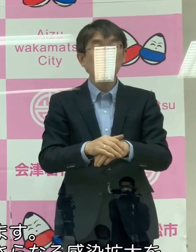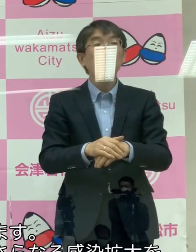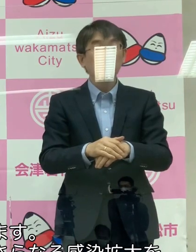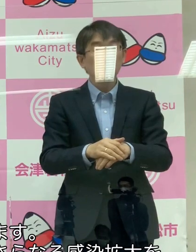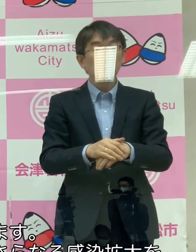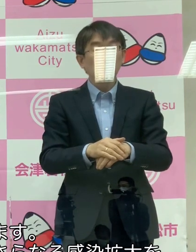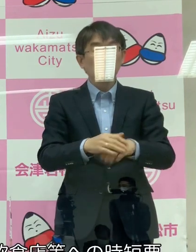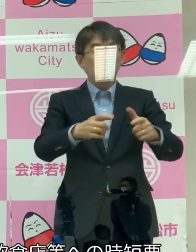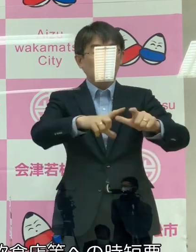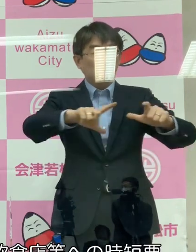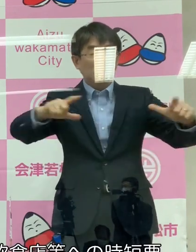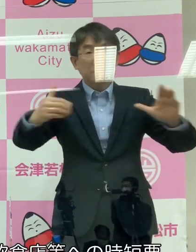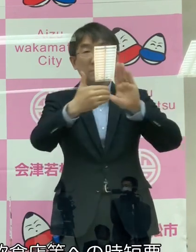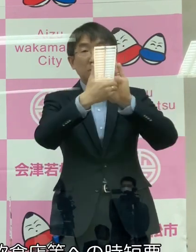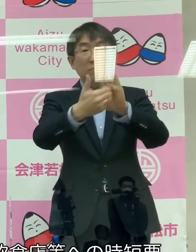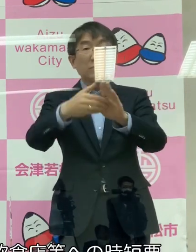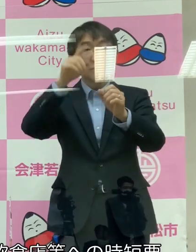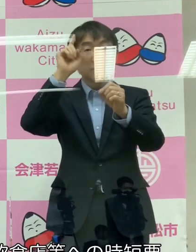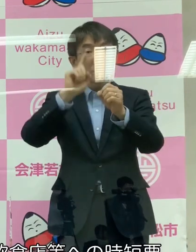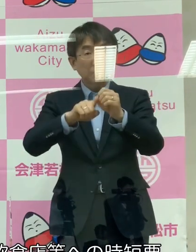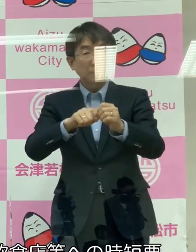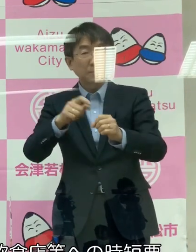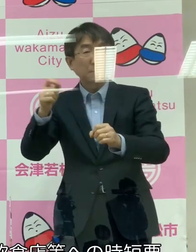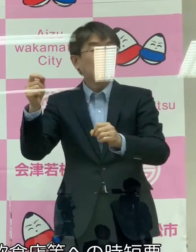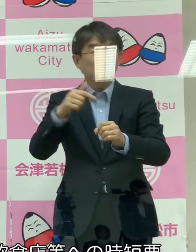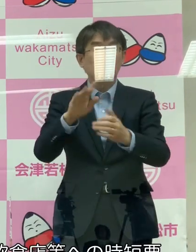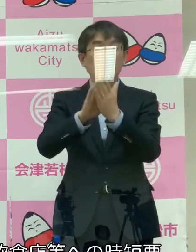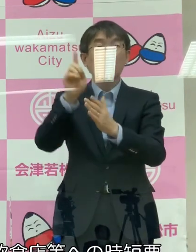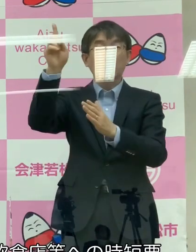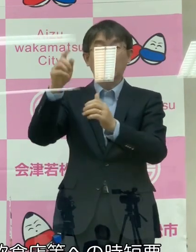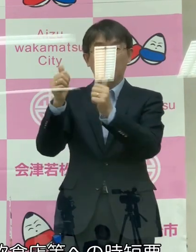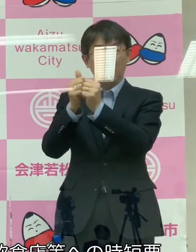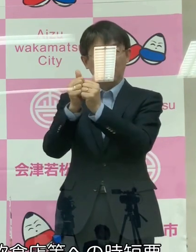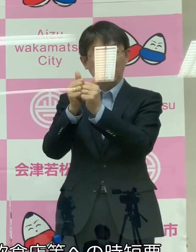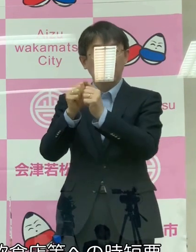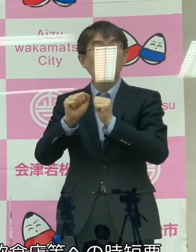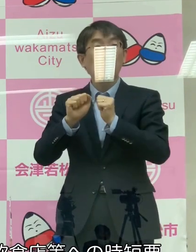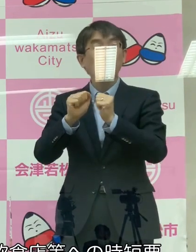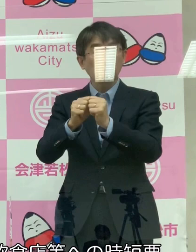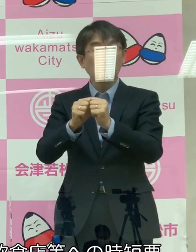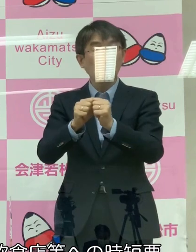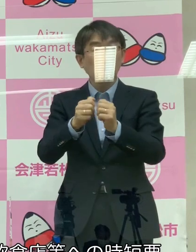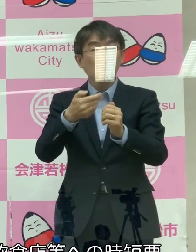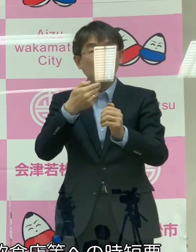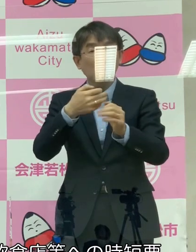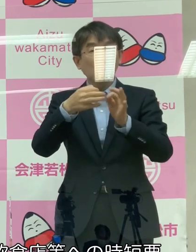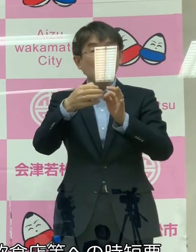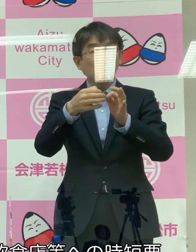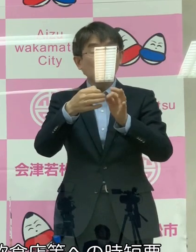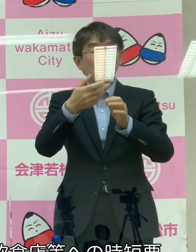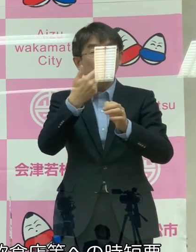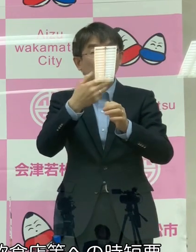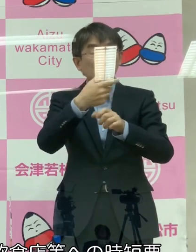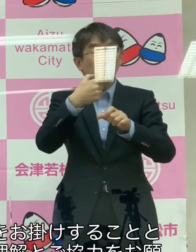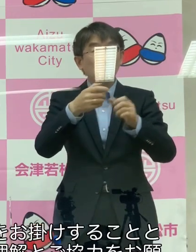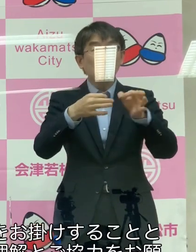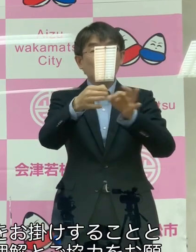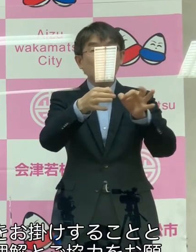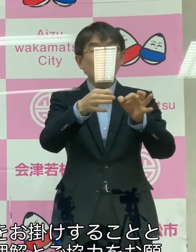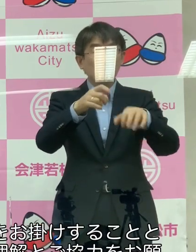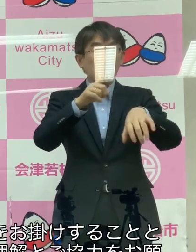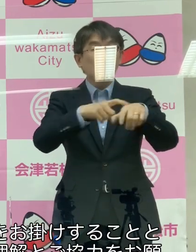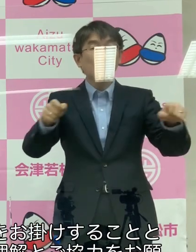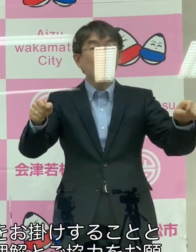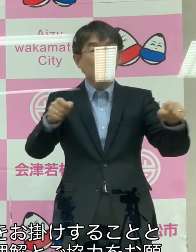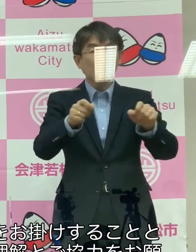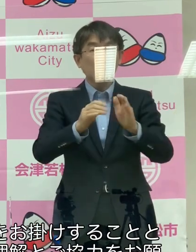染拡大を防止するため早急に県と協議を行い、飲食店等への時短要請を行ってまいりますので、